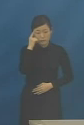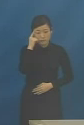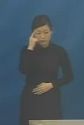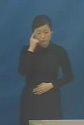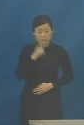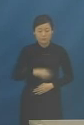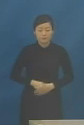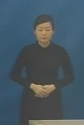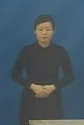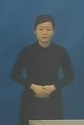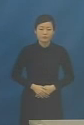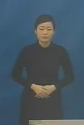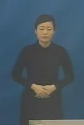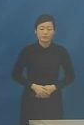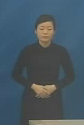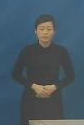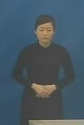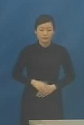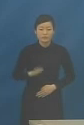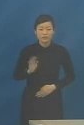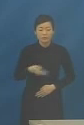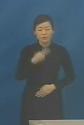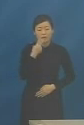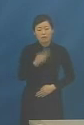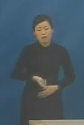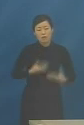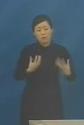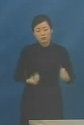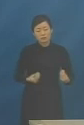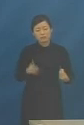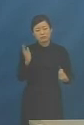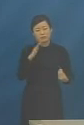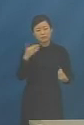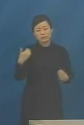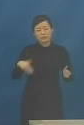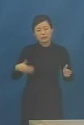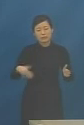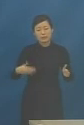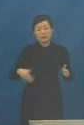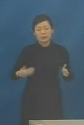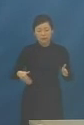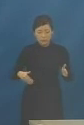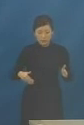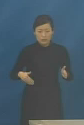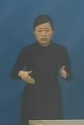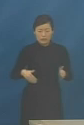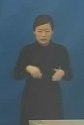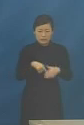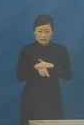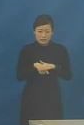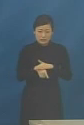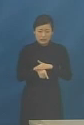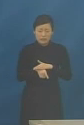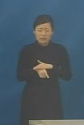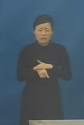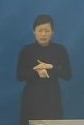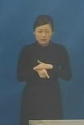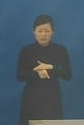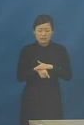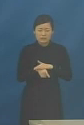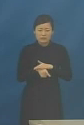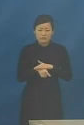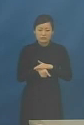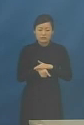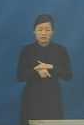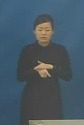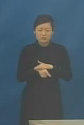ただあの安心しきることにはならないわけでありましてややのなぜこんなにあの発生するかなという